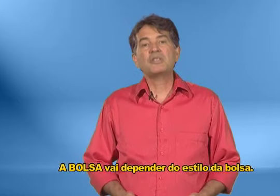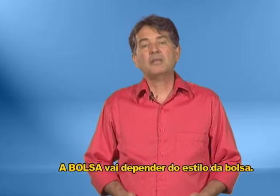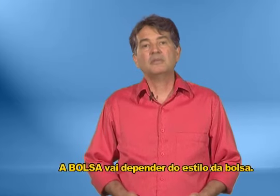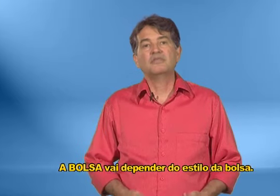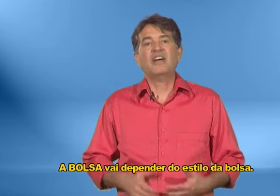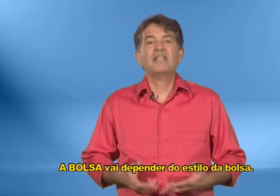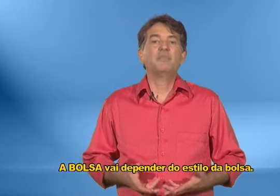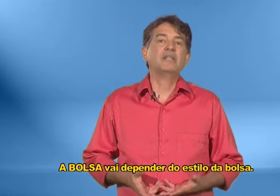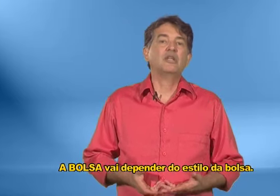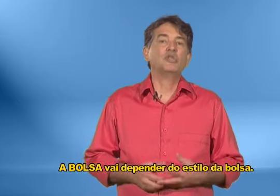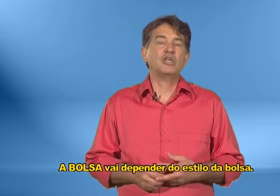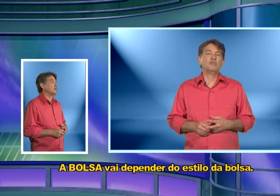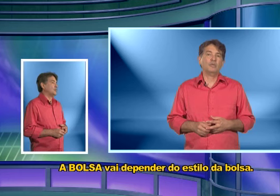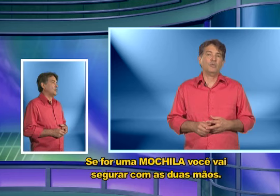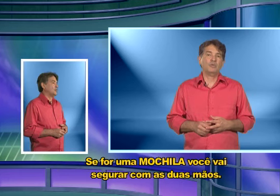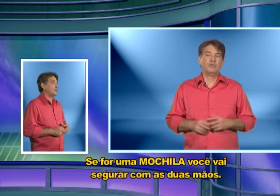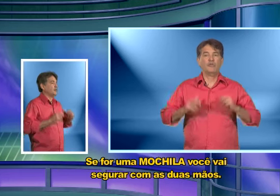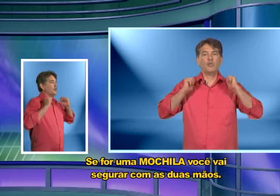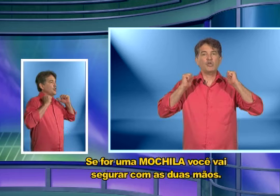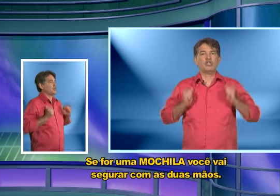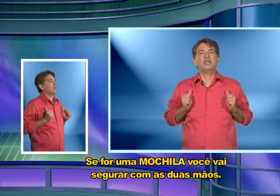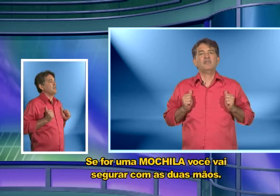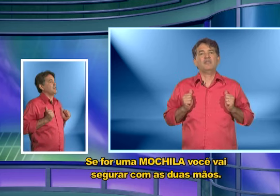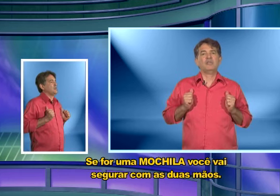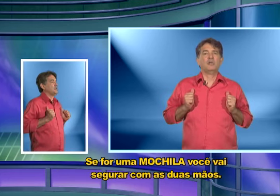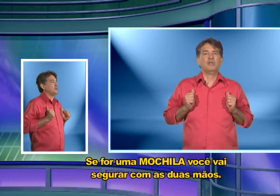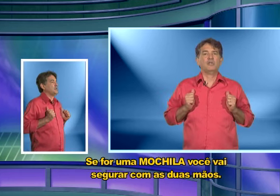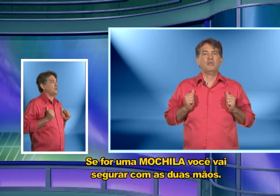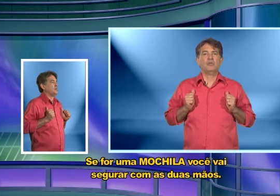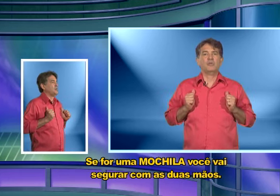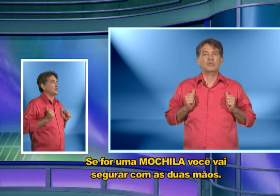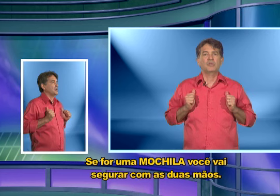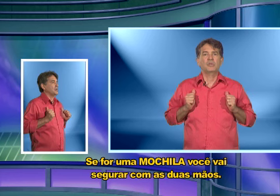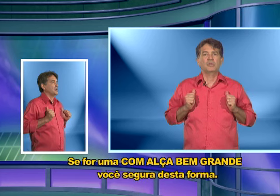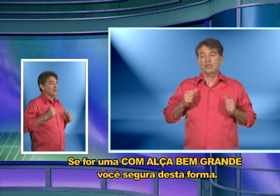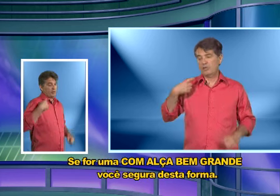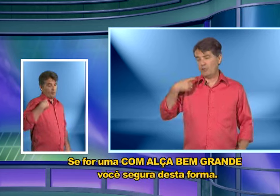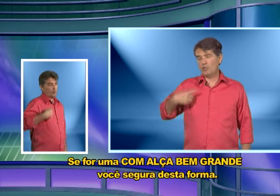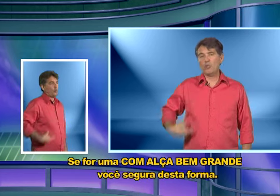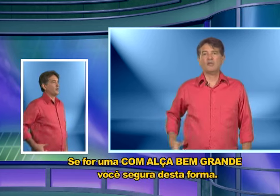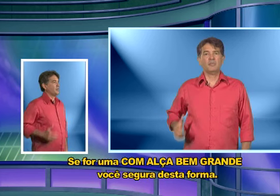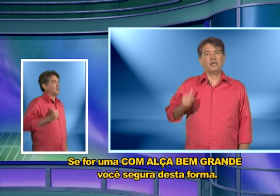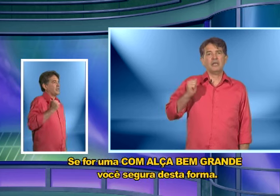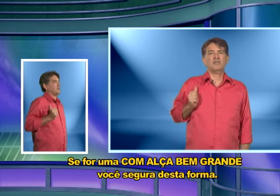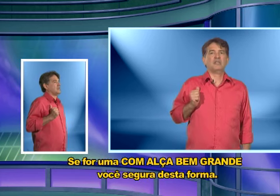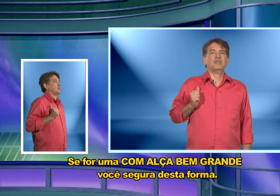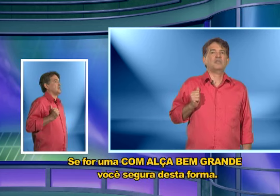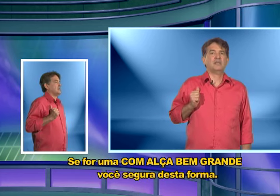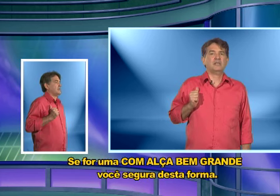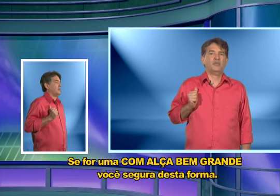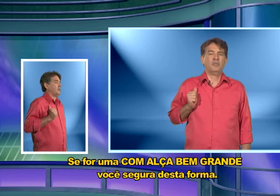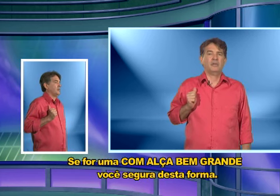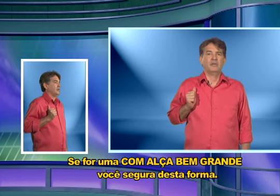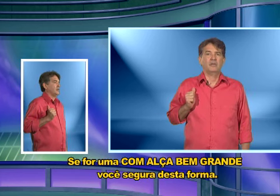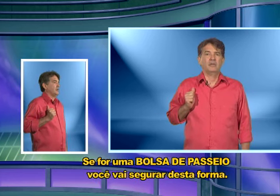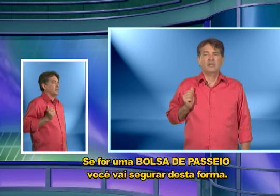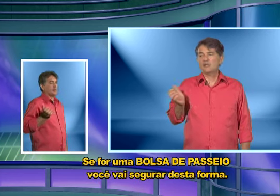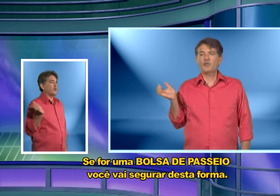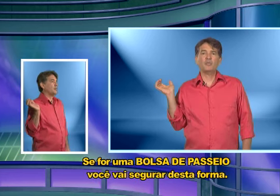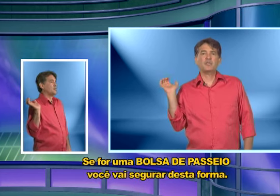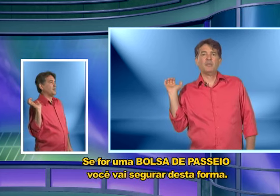A bolsa vai depender do estilo da bolsa. Se for uma mochila, você vai segurar com as duas mãos. Se for um com alça bem grande, você segura dessa forma.